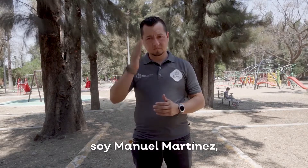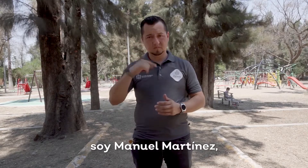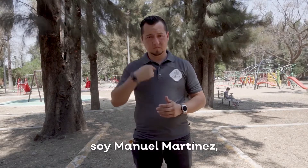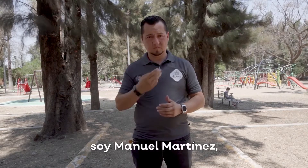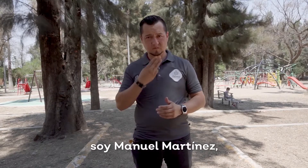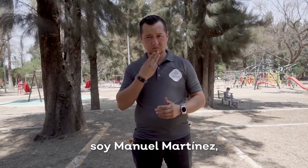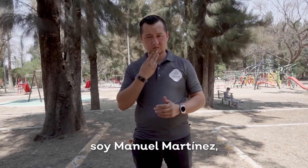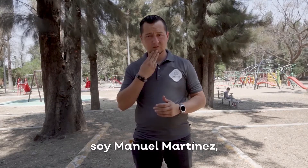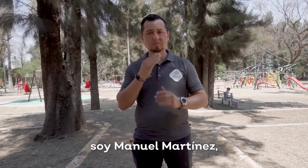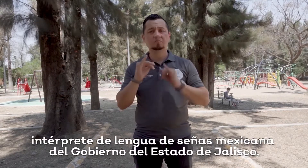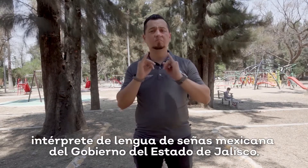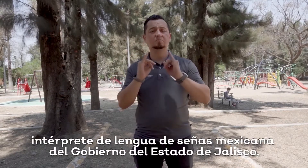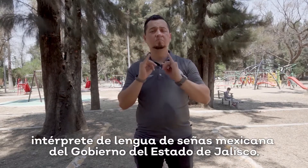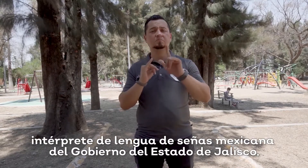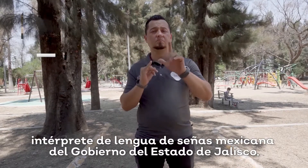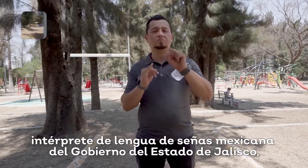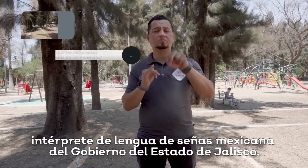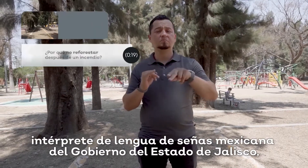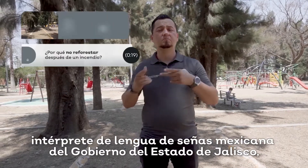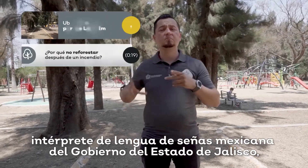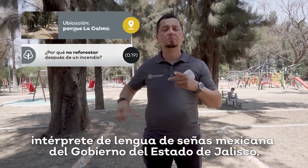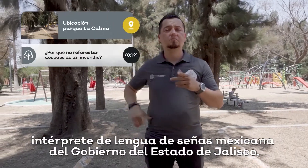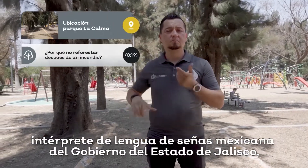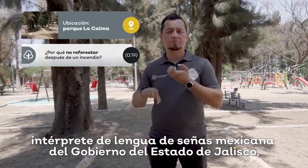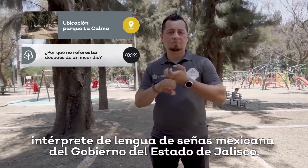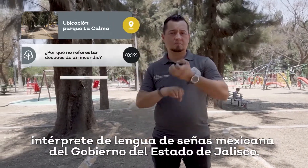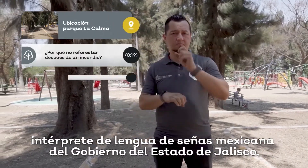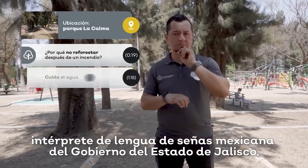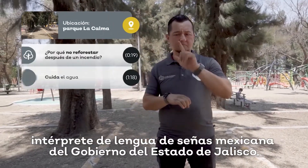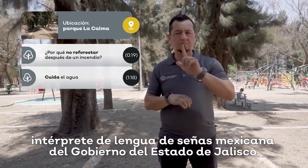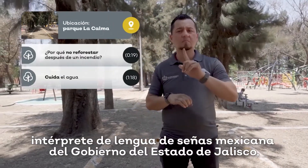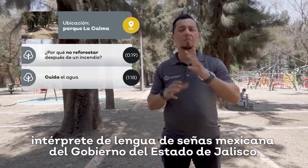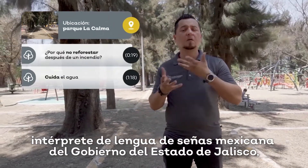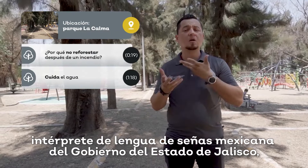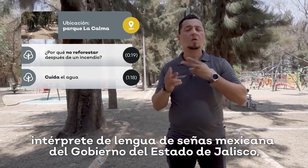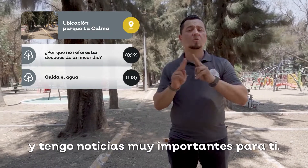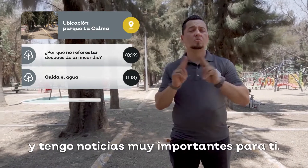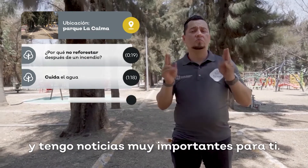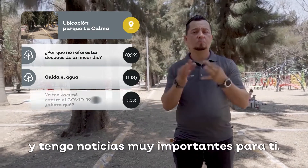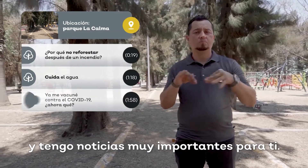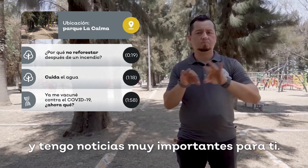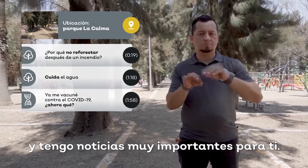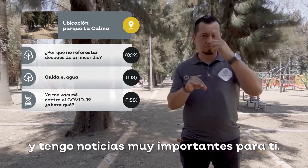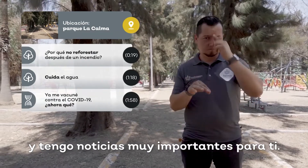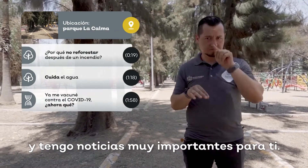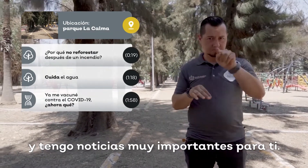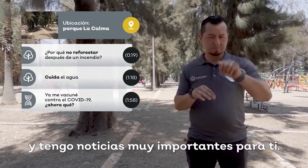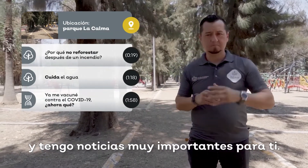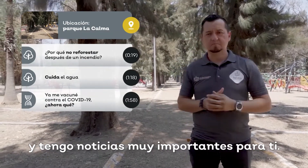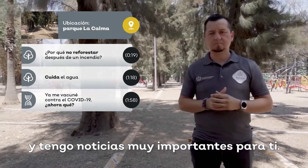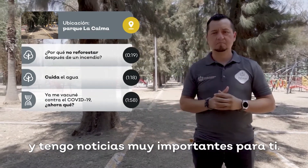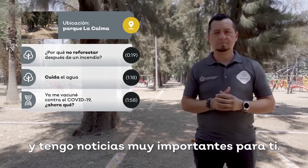Soy Manuel Martínez, intérprete de lengua de señas mexicana del Gobierno del Estado de Jalisco, y tengo noticias muy importantes para ti.